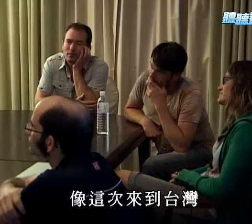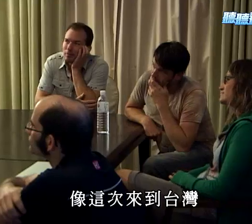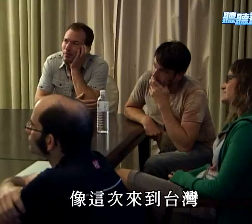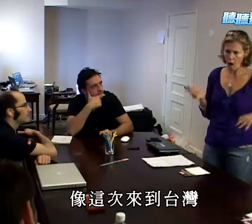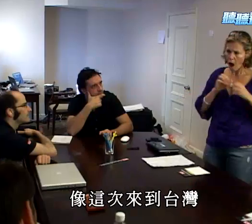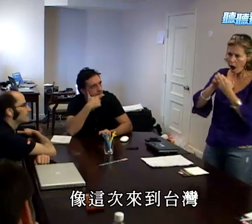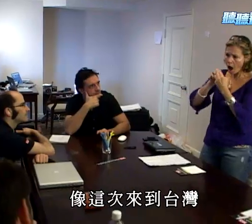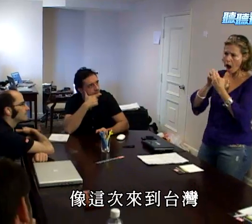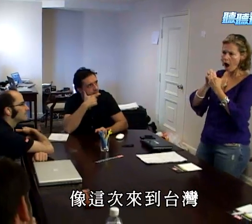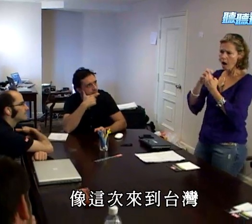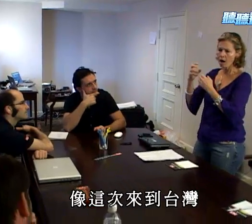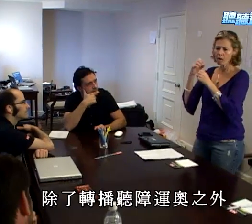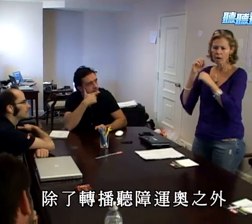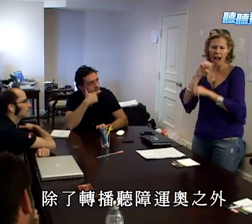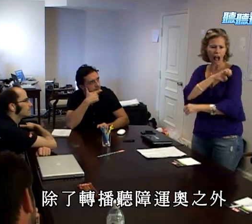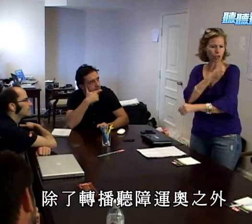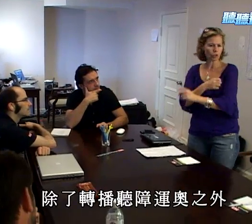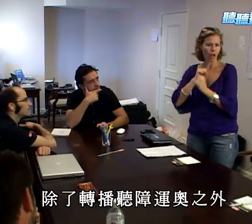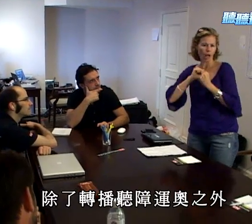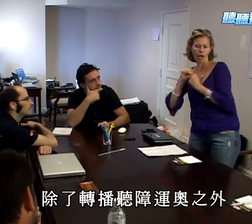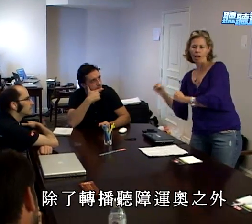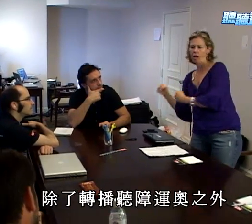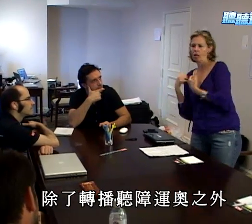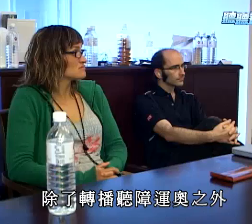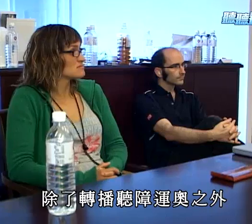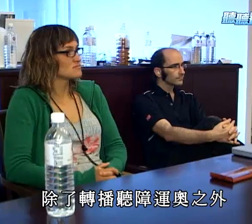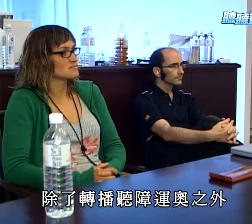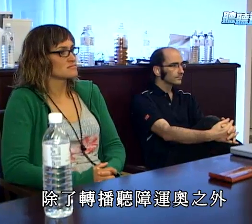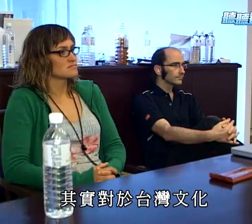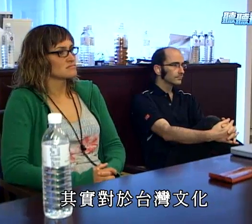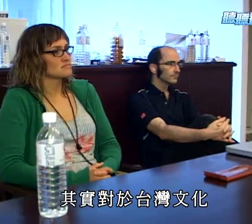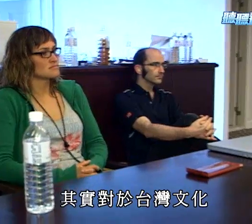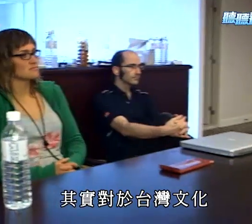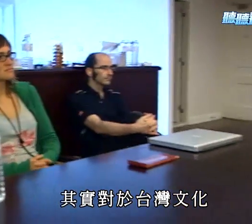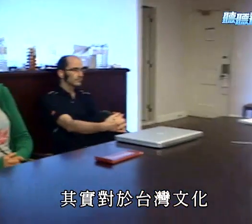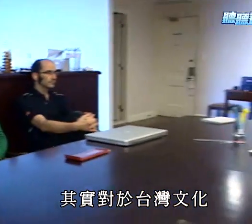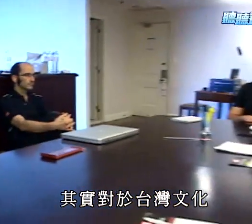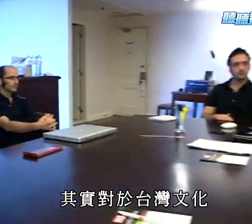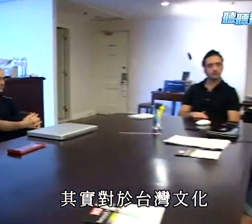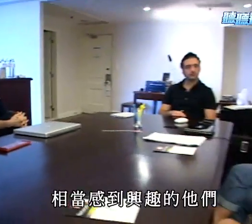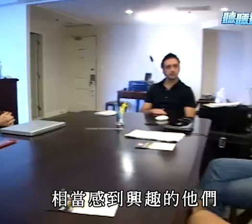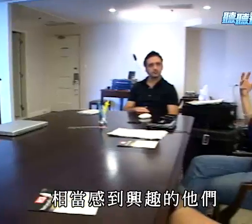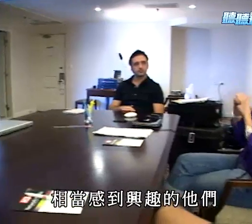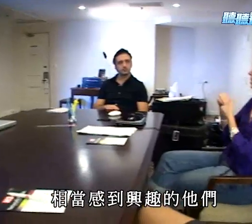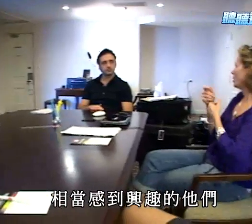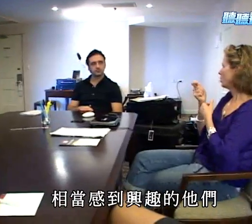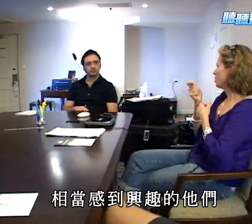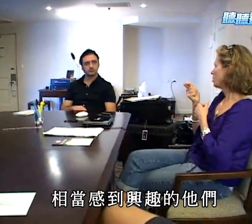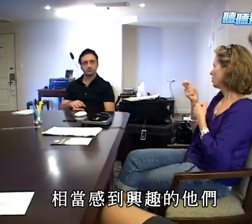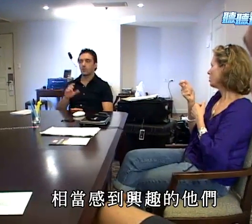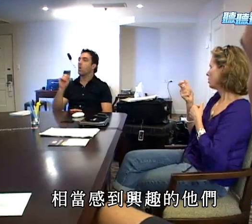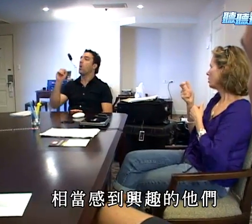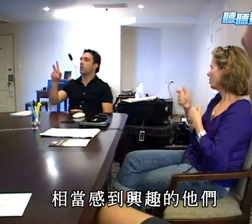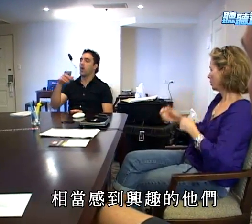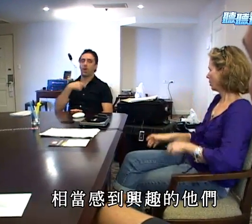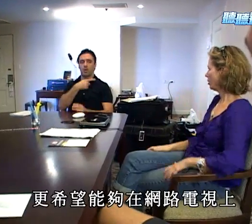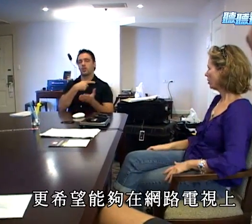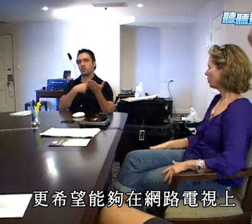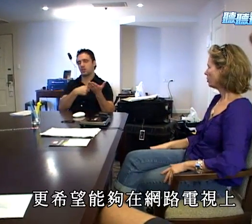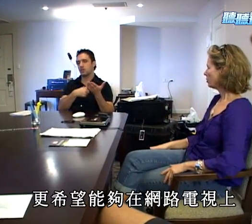这次来到台湾，除了转播听障奥运之外，其实对于台湾文化相当感到兴趣的他们，更希望能够